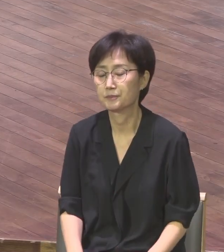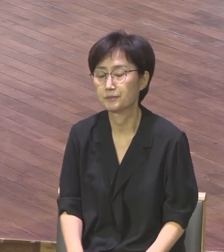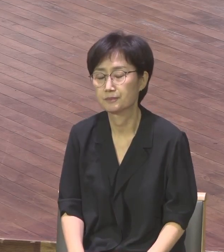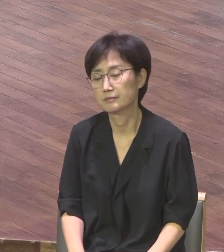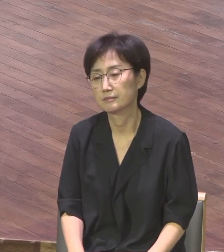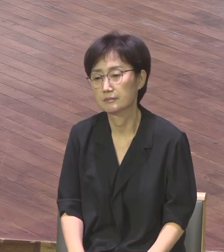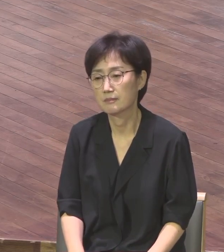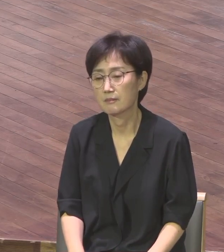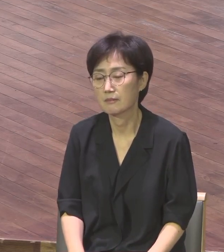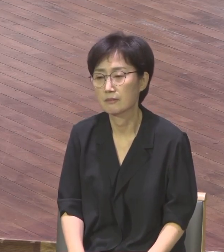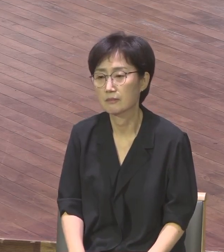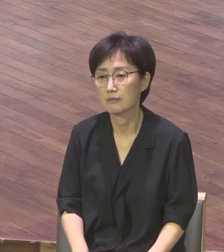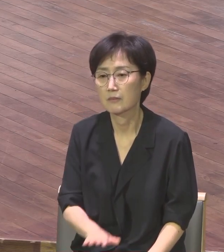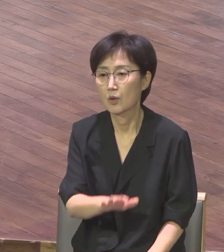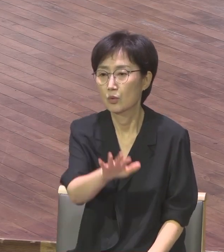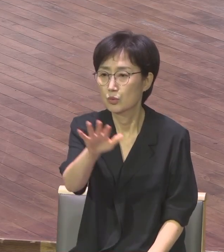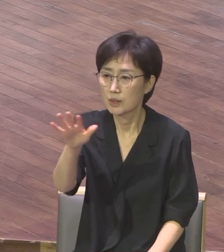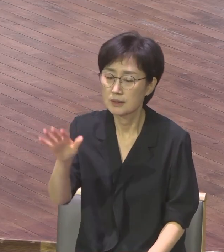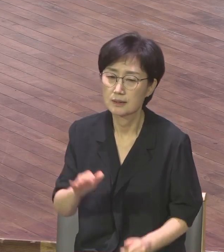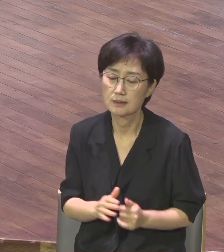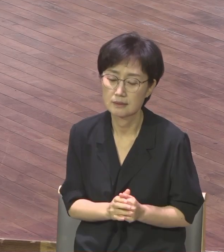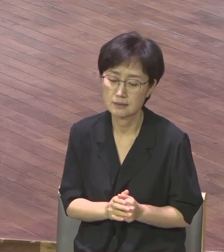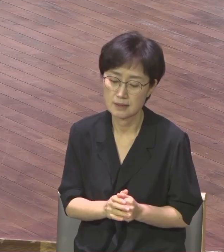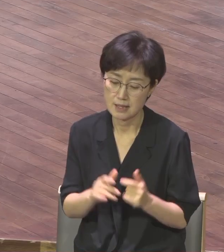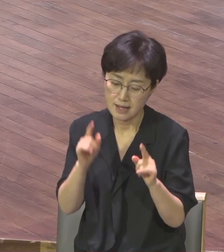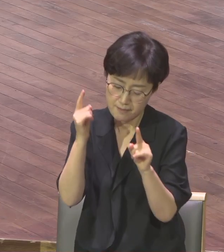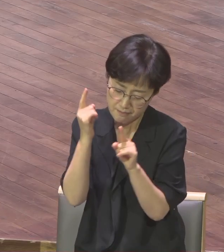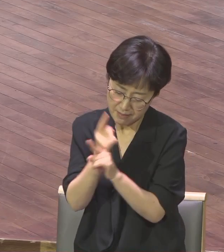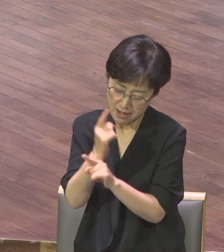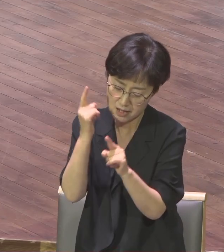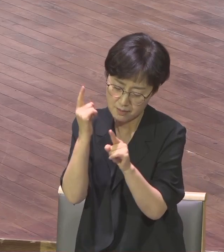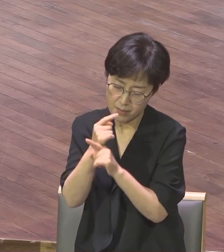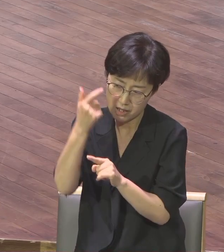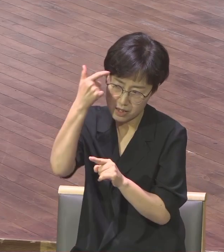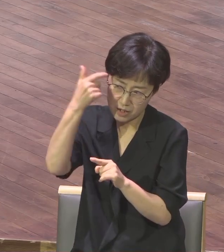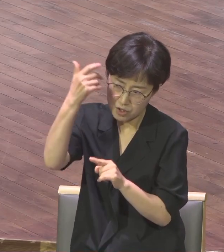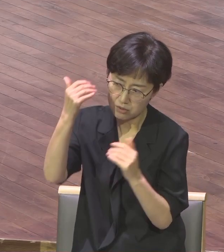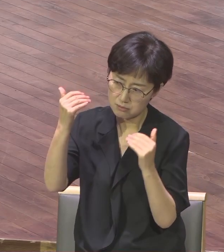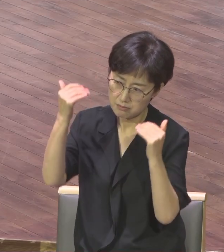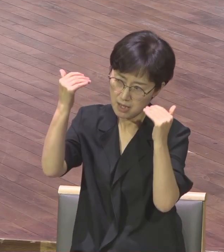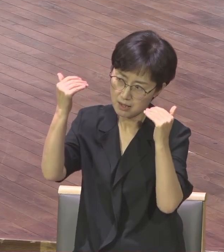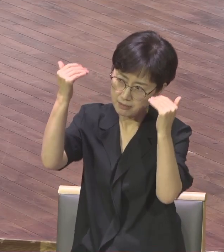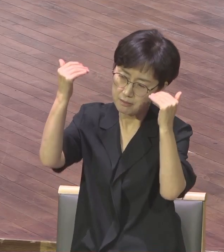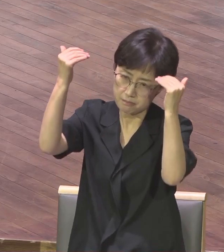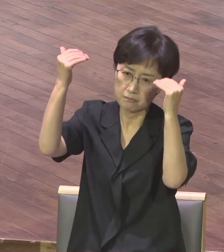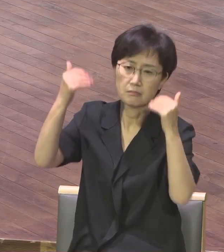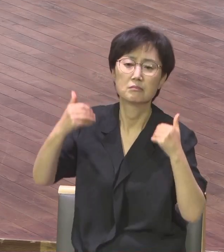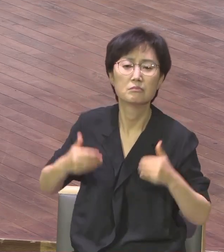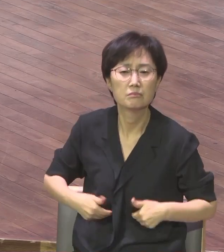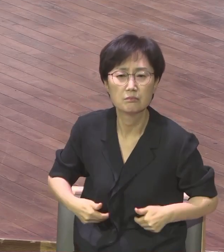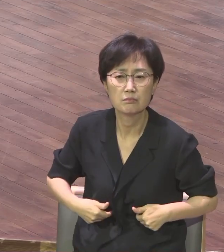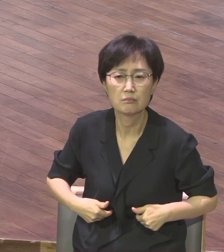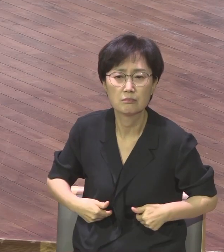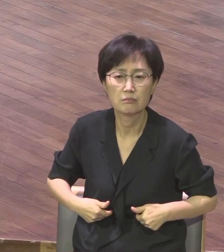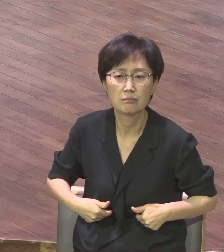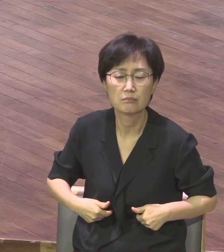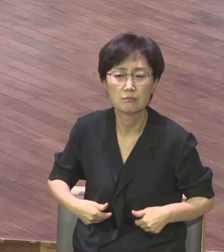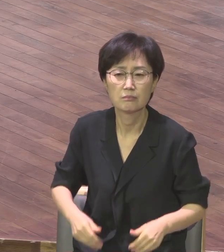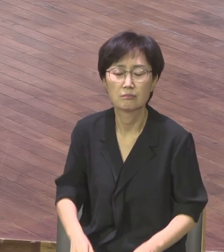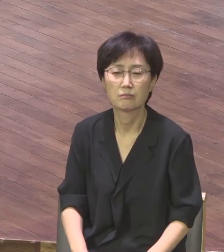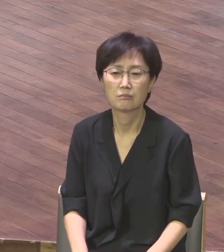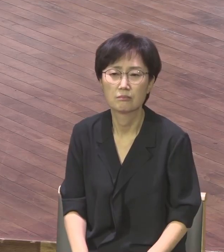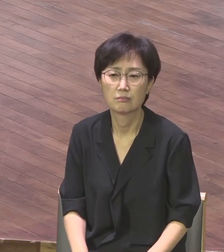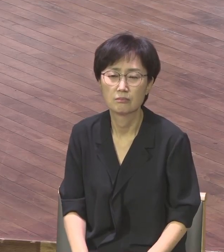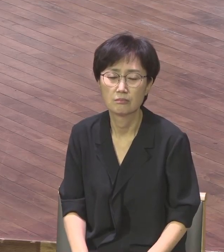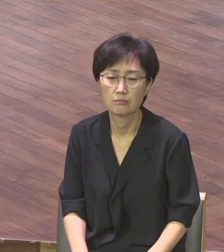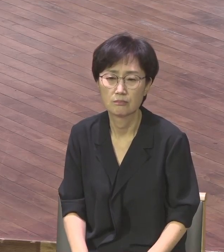삶 속에 날마다 영적 성숙, 믿음의 성장이 이루어져야 한다는 사실을 사도 바울이